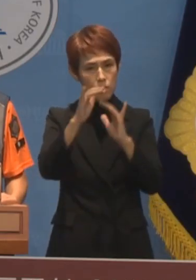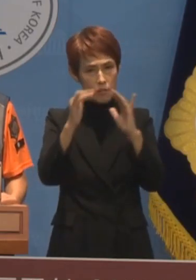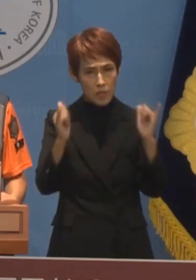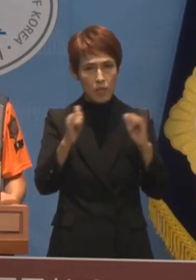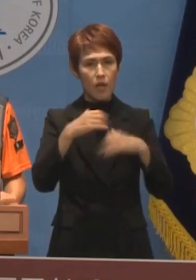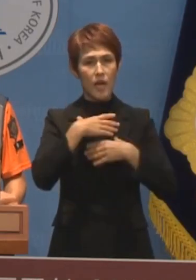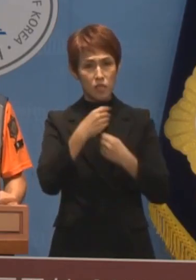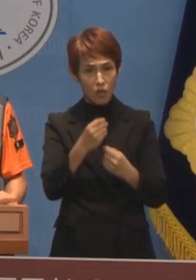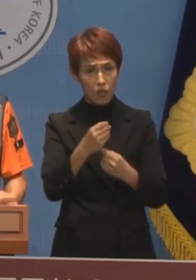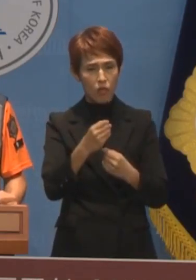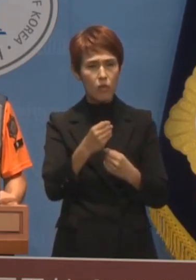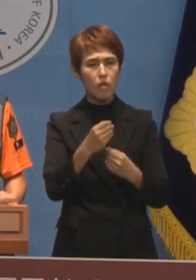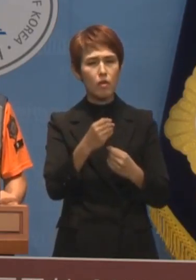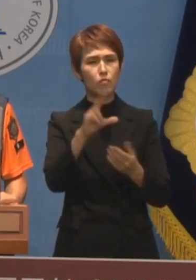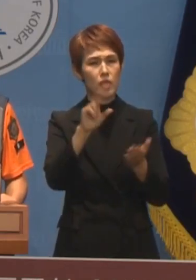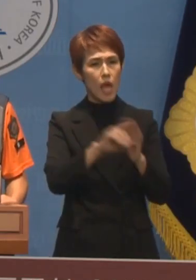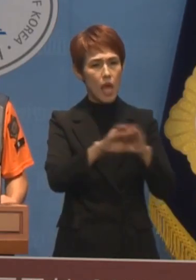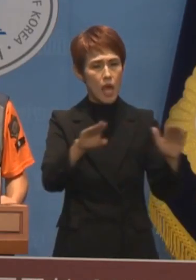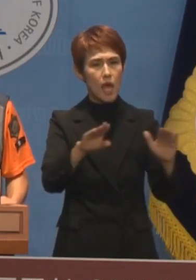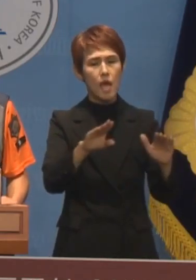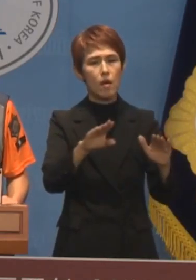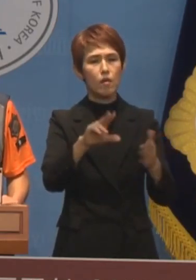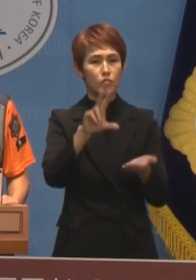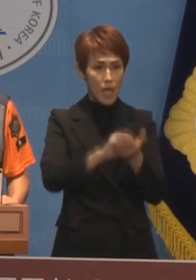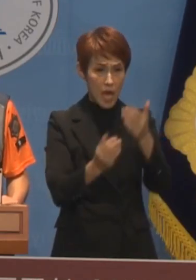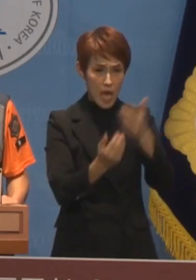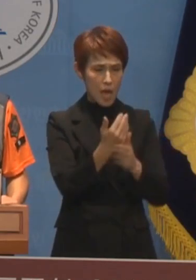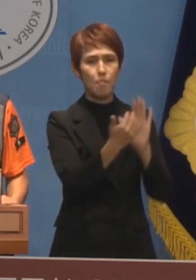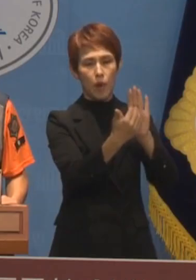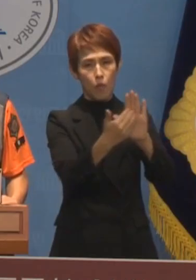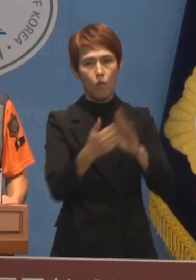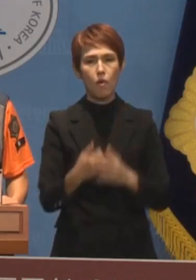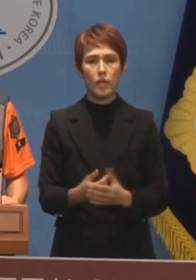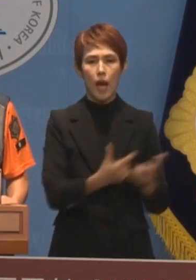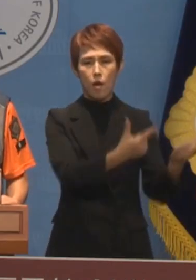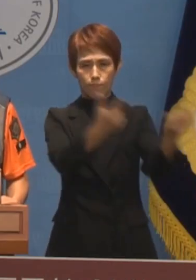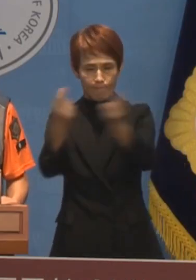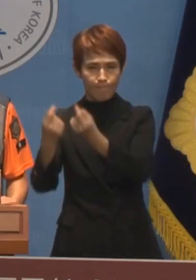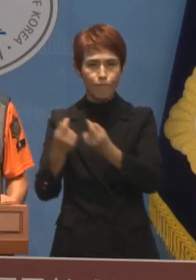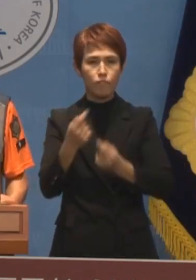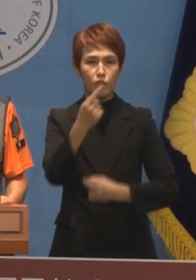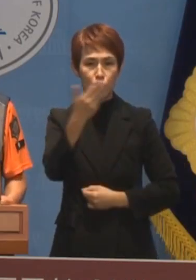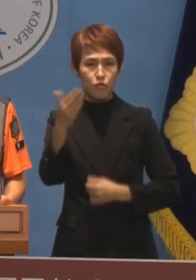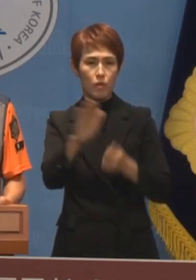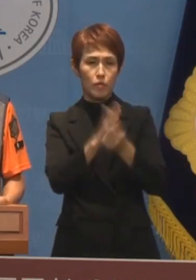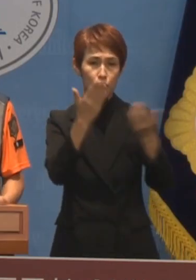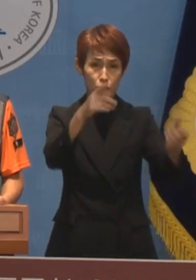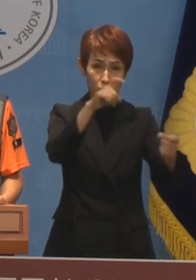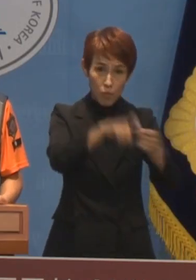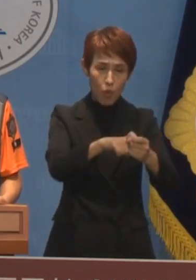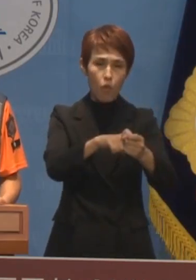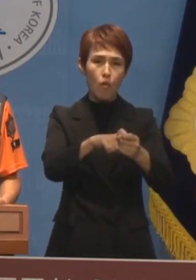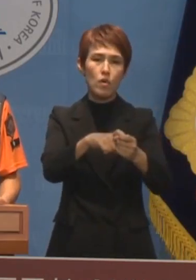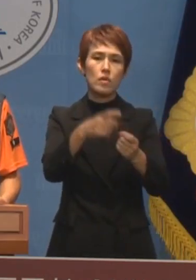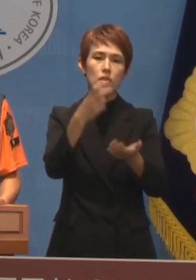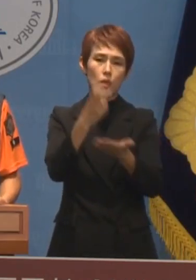막고 모든 국민에게 균등한 소방 서비스를 제공하기 위해 도입되었다.